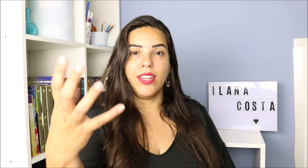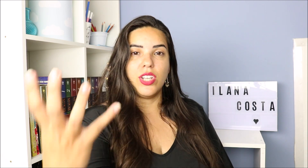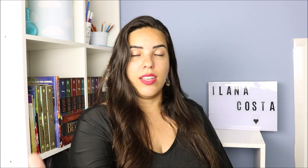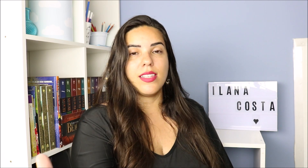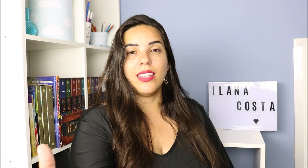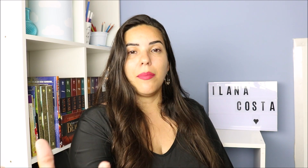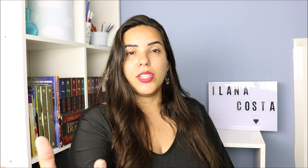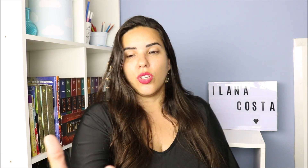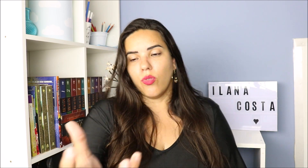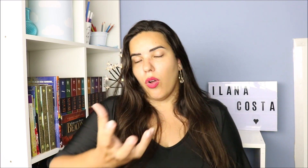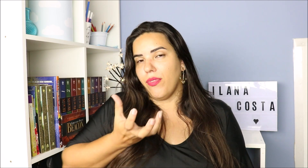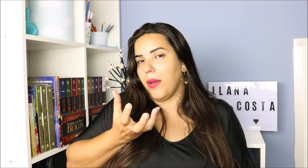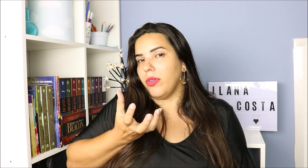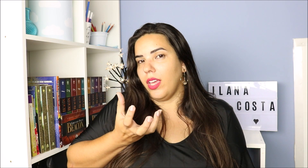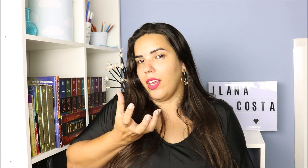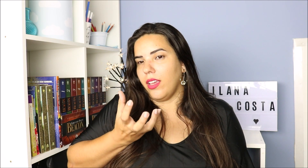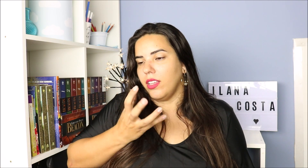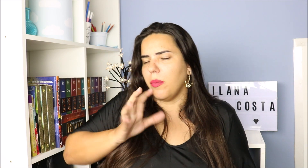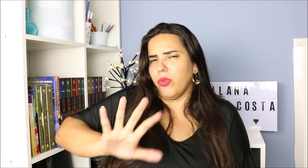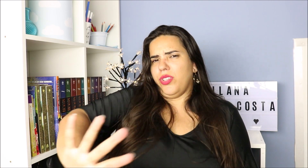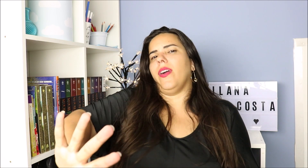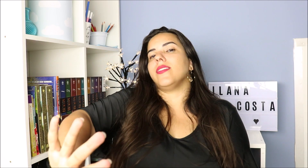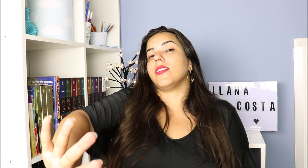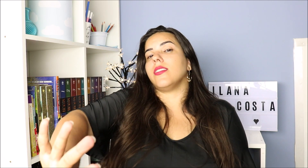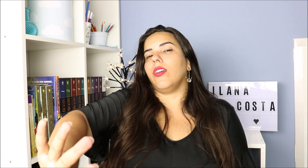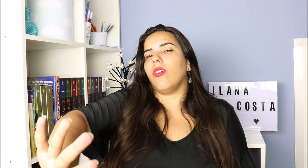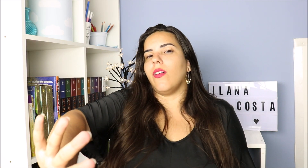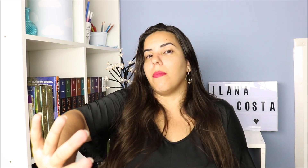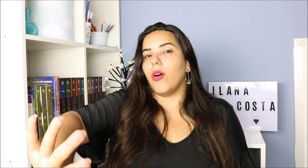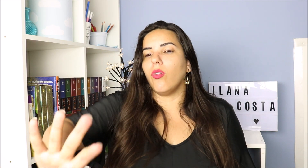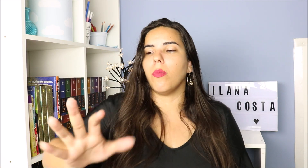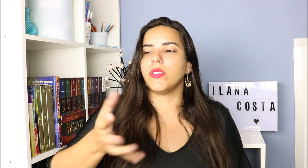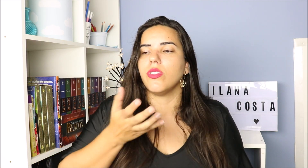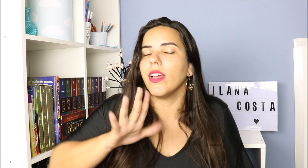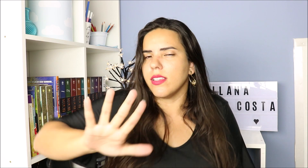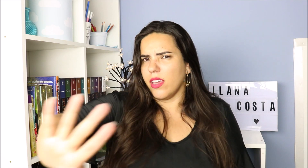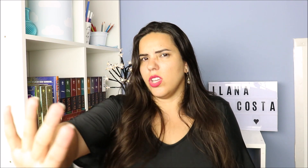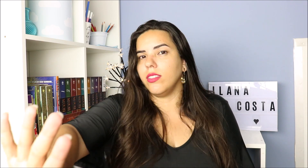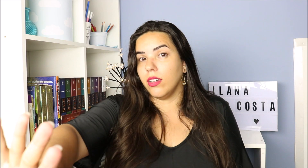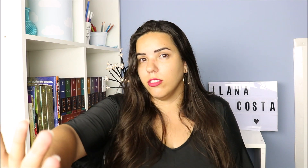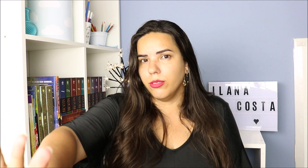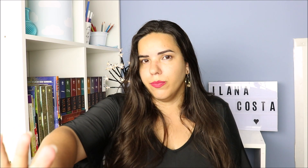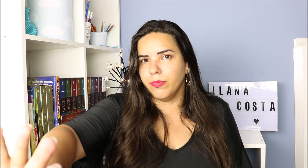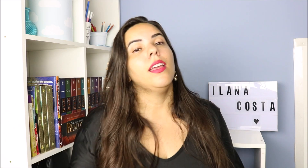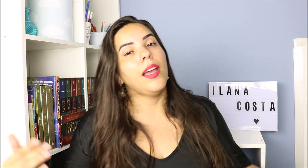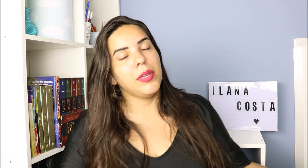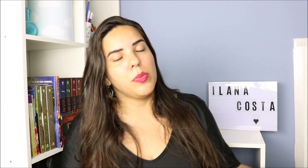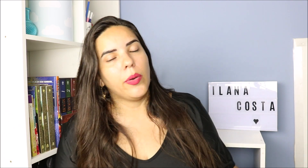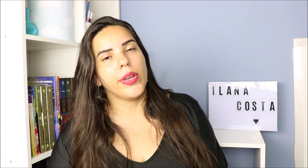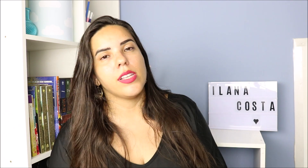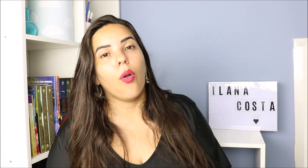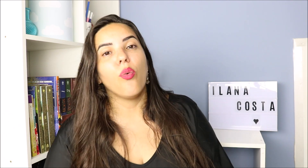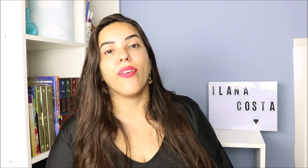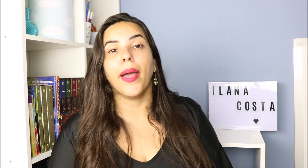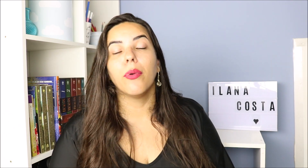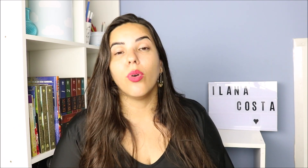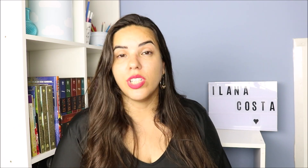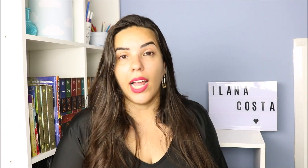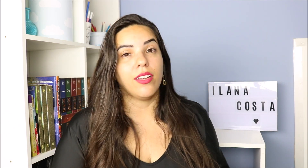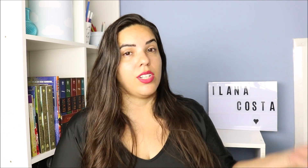faz exatamente igual ao verbo querer e depois faz assim com a mão, como se estivesse rejeitando. E a mesma coisa com o verbo gostar, que eu já